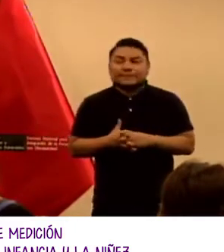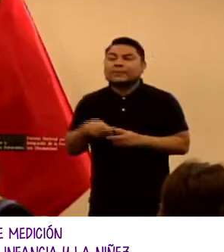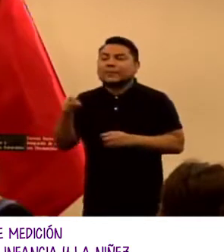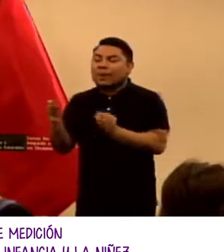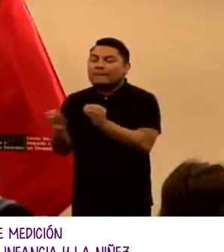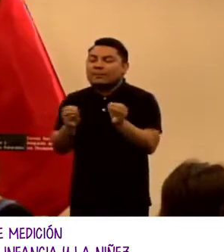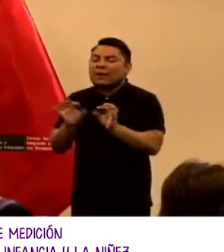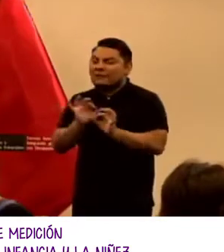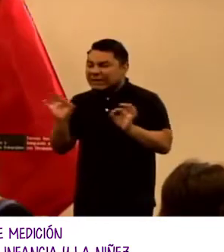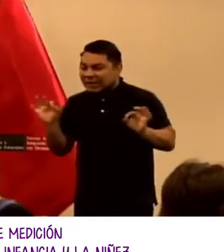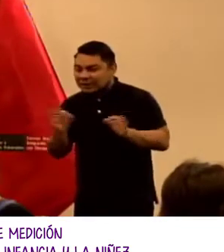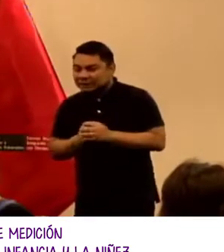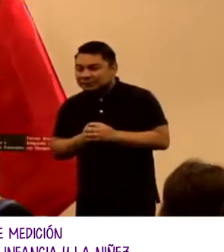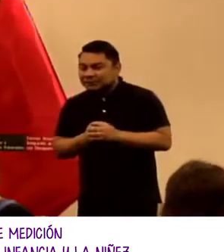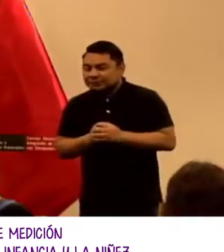La motricidad fina